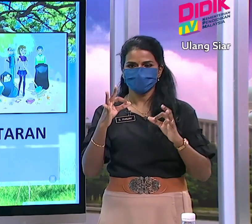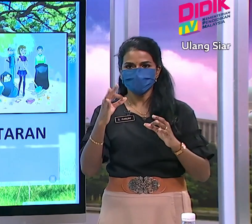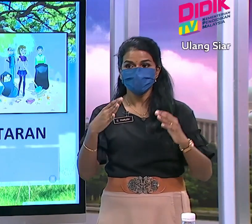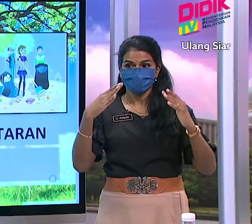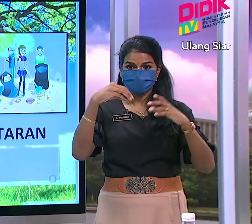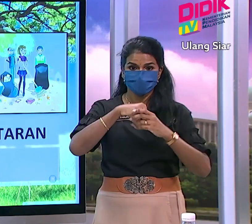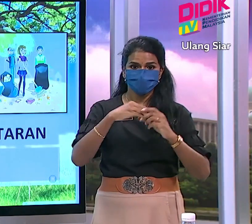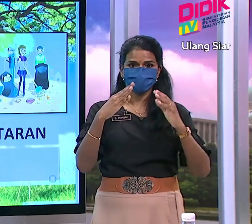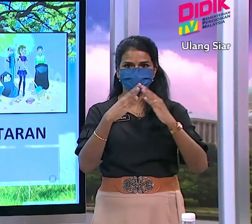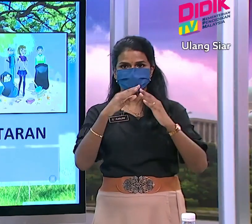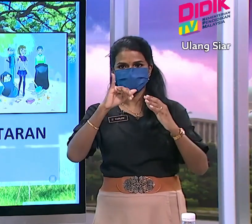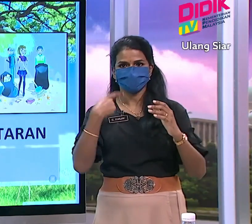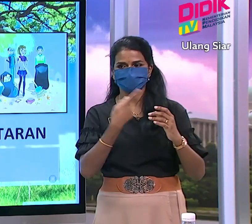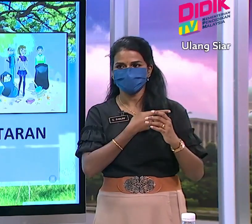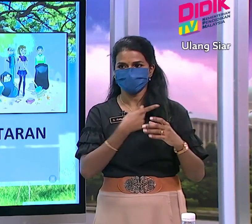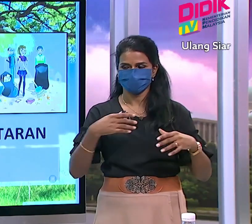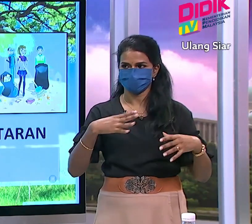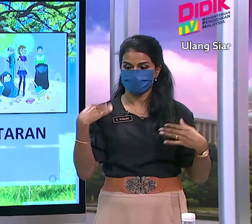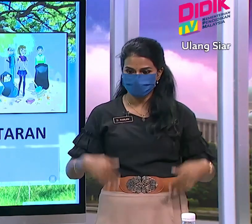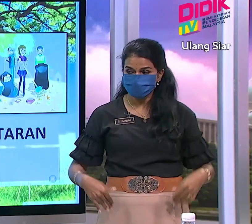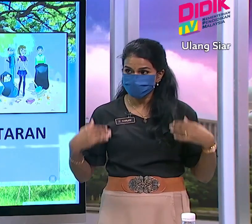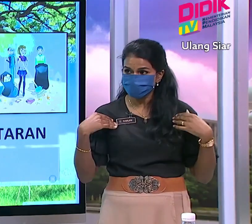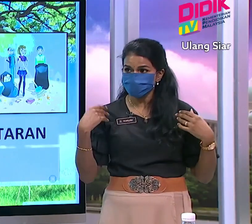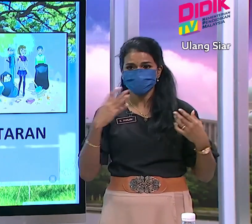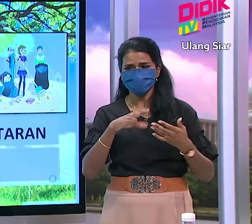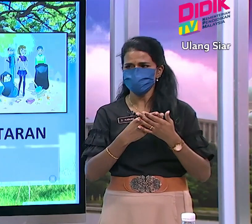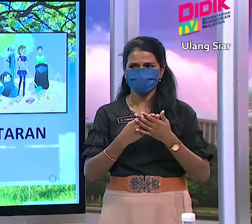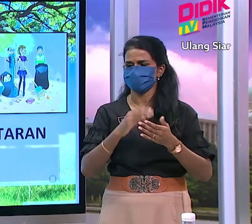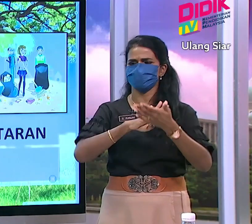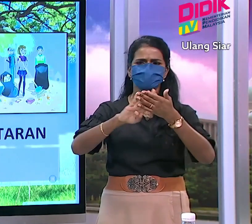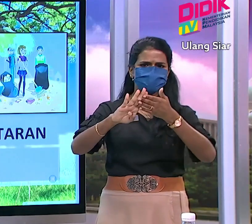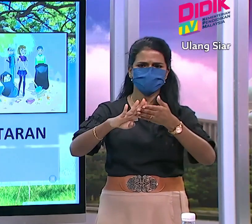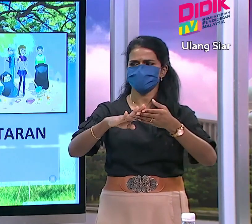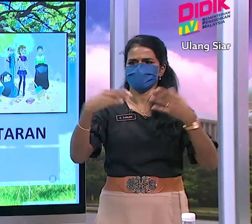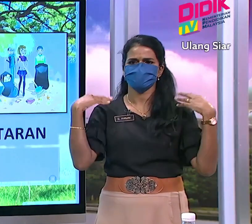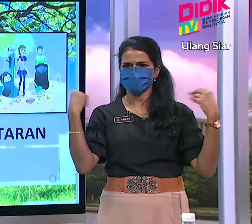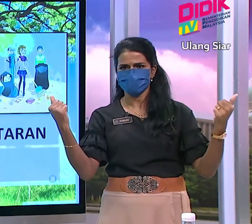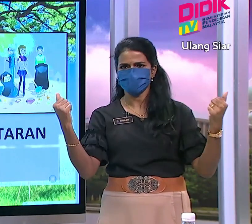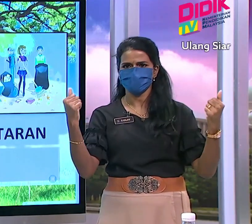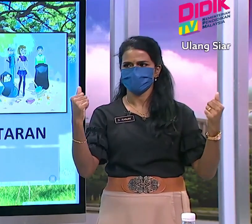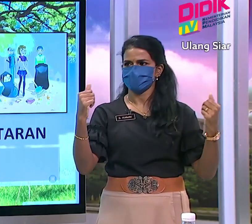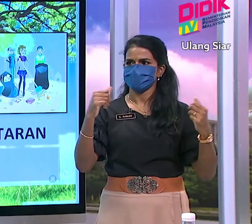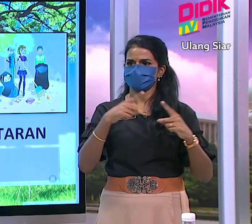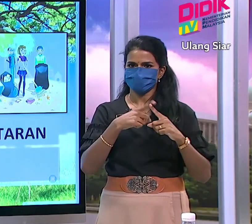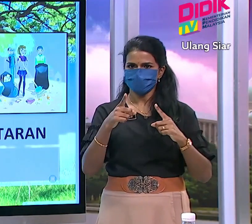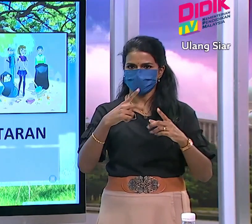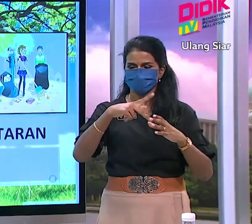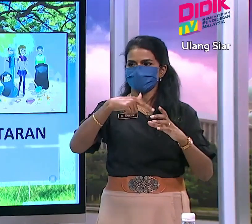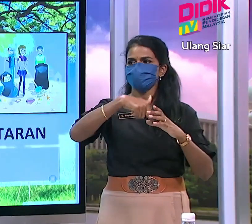Kalau dalam rumah kita, badan kita semua bersih, sehat, tapi